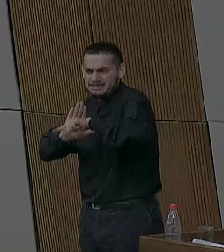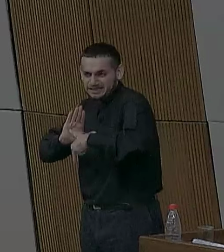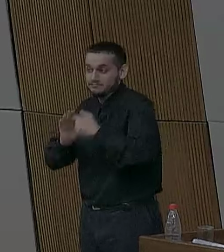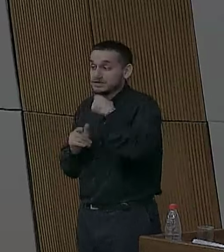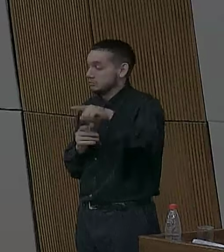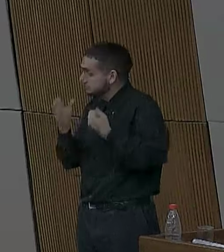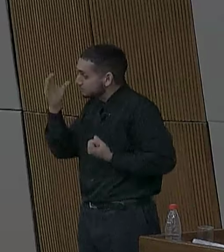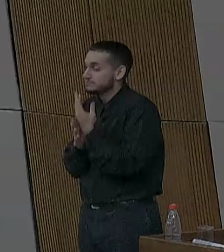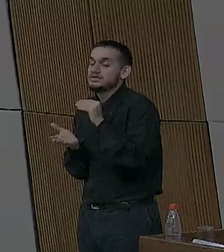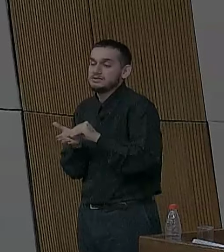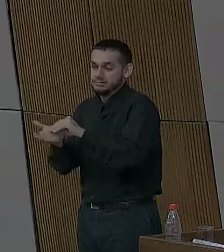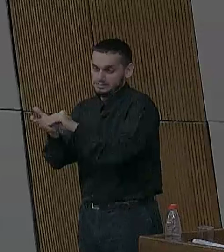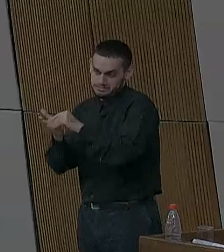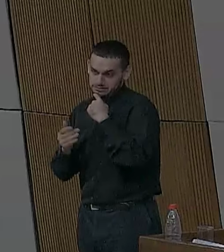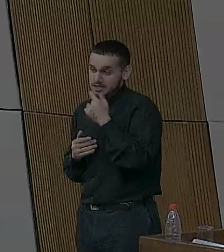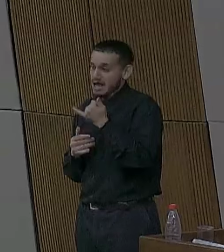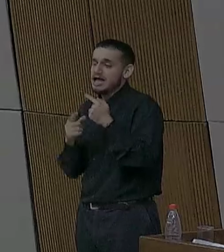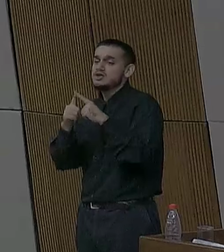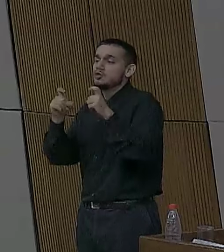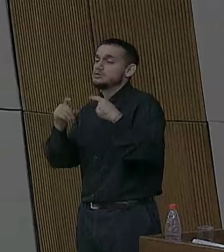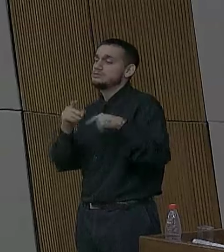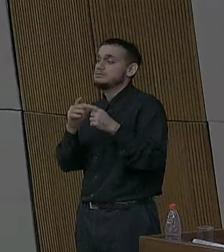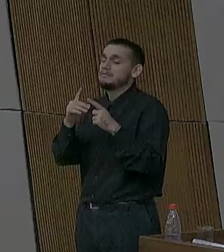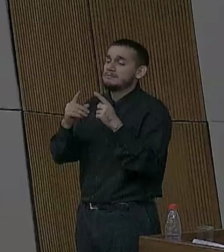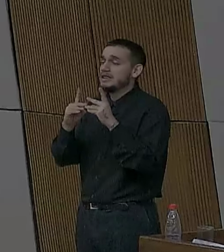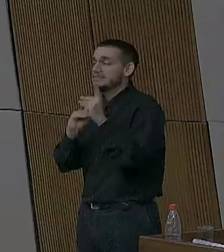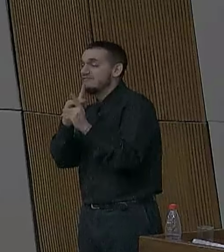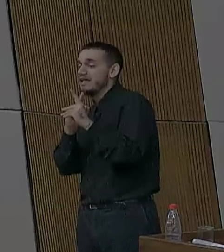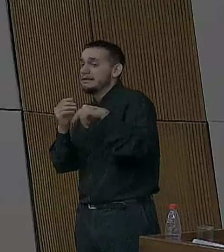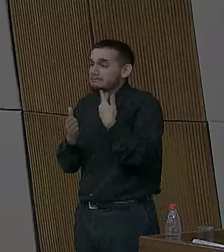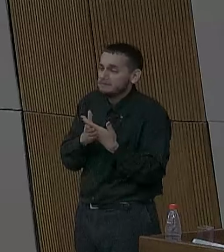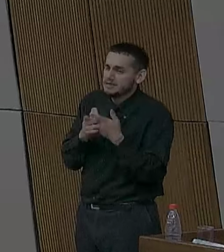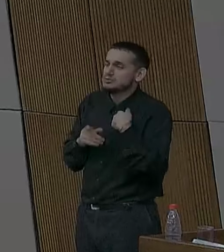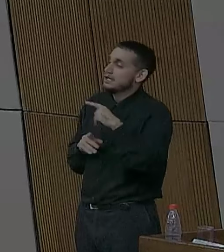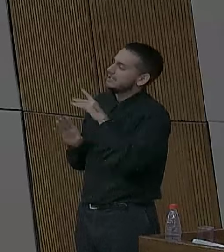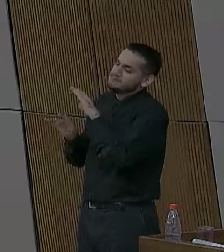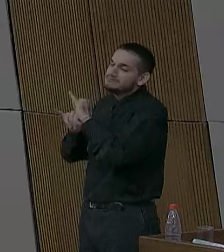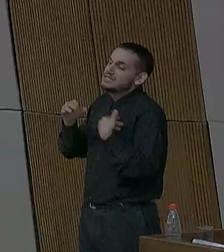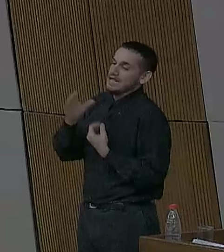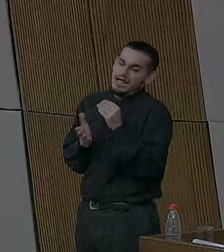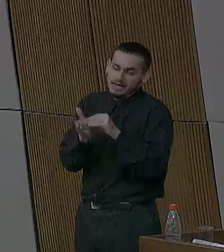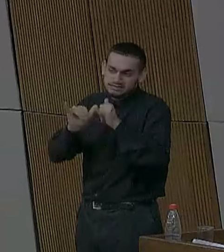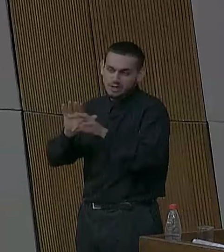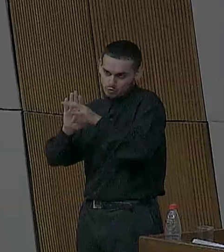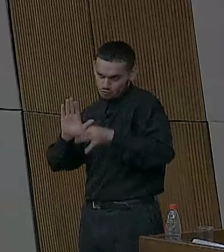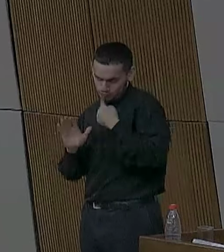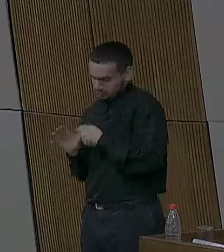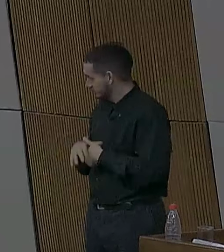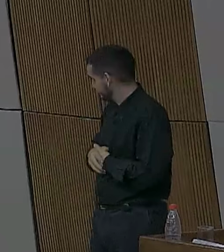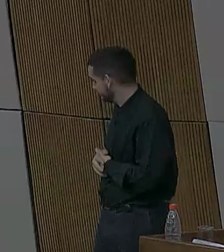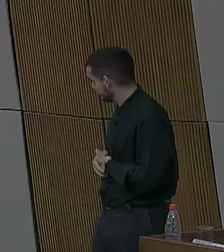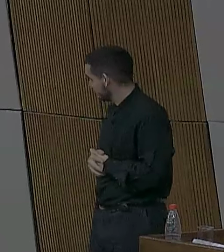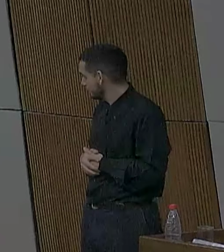Como decíamos, hay cosas que ya ni siquiera deberíamos de discutir, sino que ya tendríamos que asumirlas como tal. Entonces,